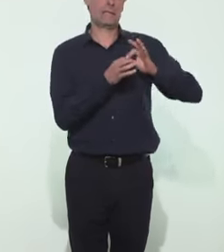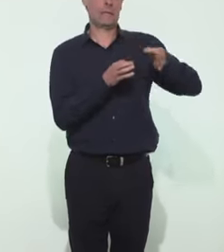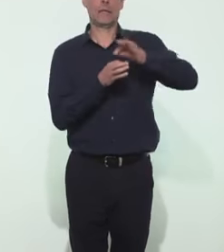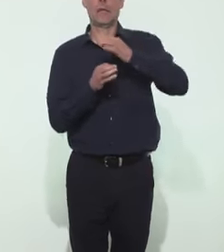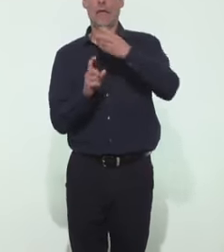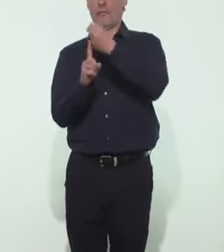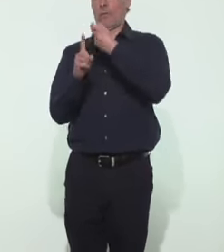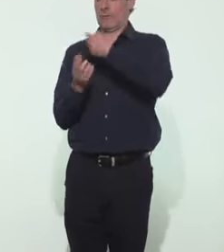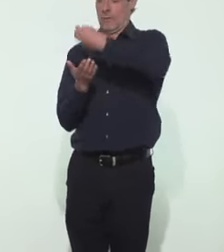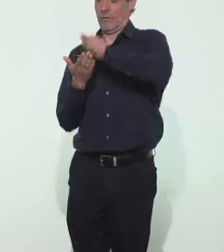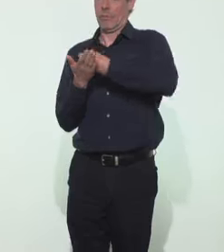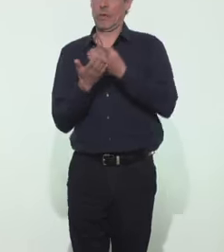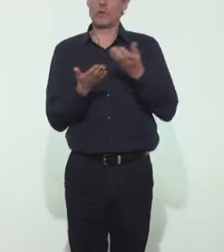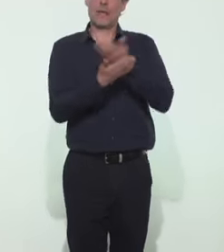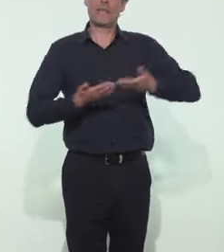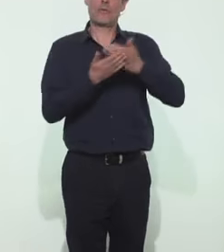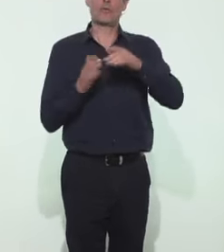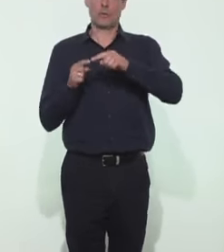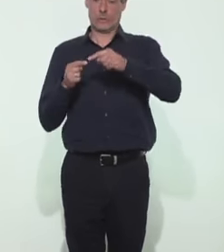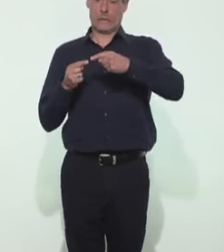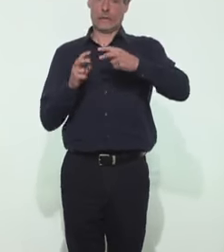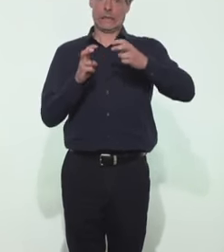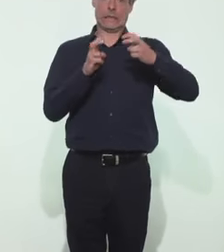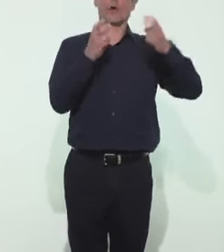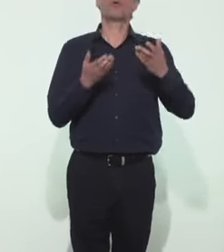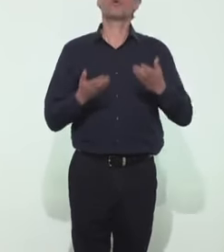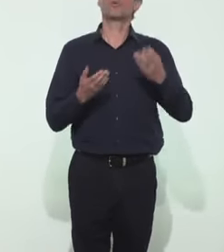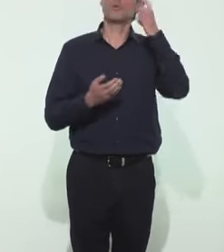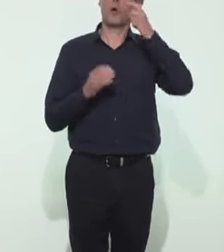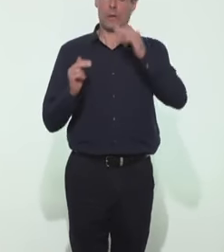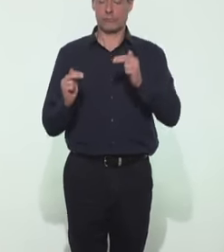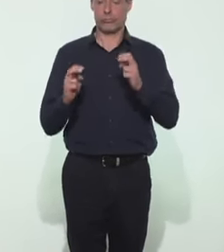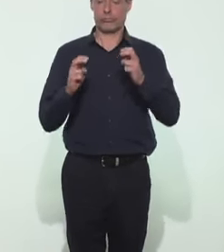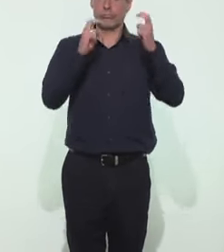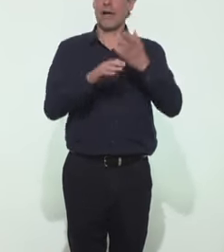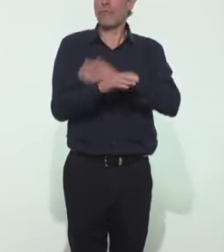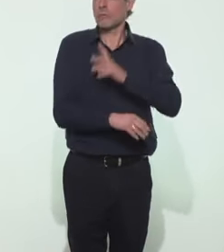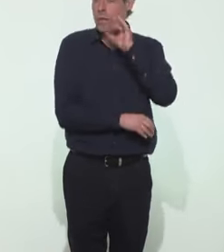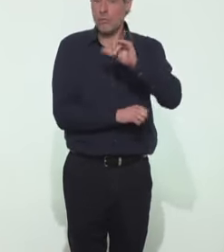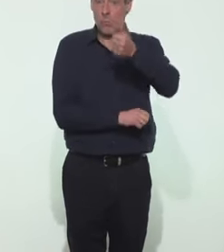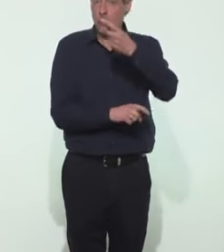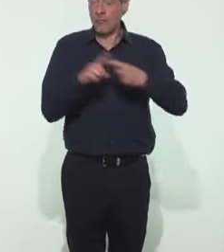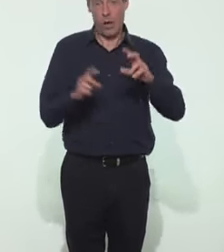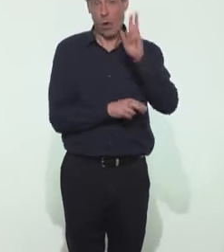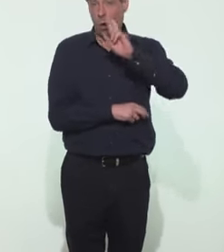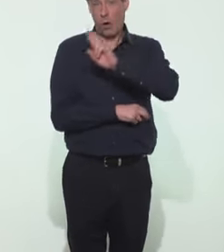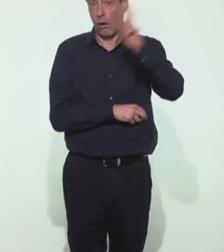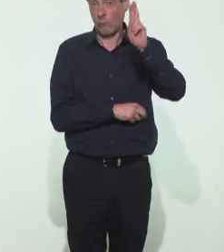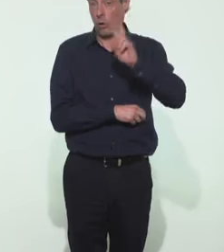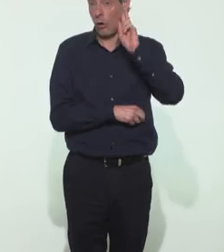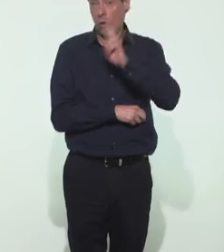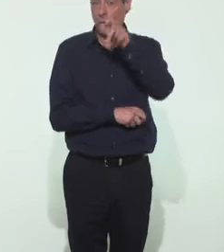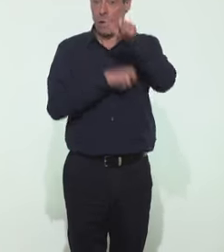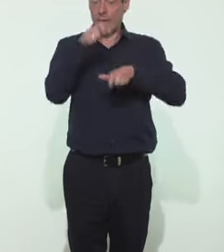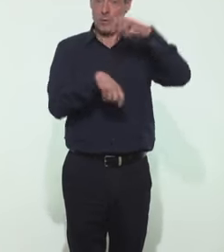indicateurs arrive sur l'évolution de la courbe nous voyons aujourd'hui que nous atteignons un niveau historique le nombre de patients